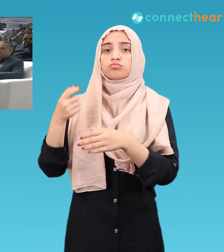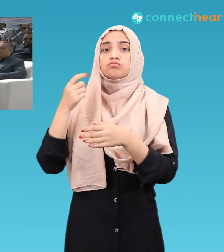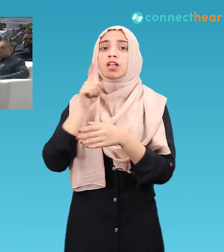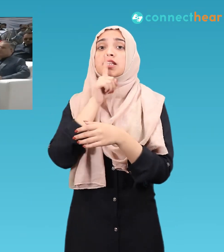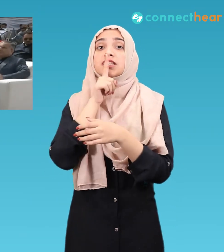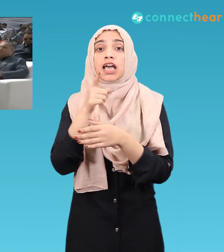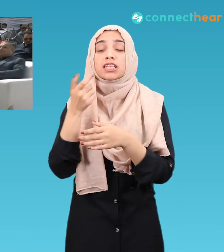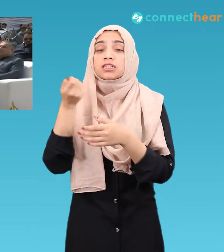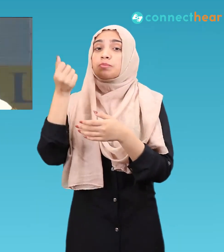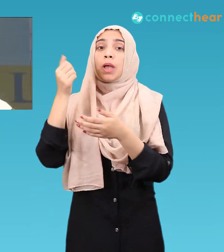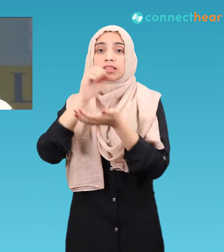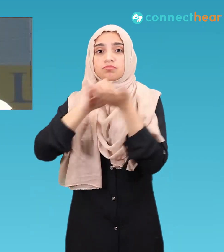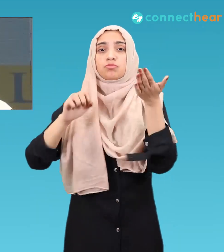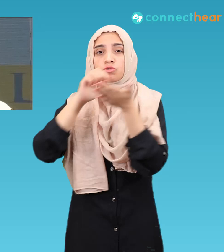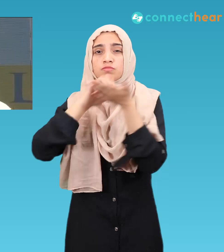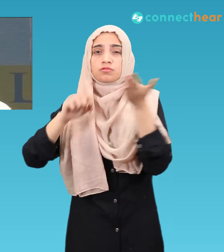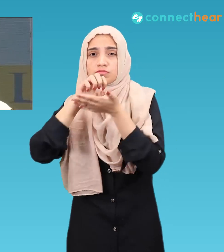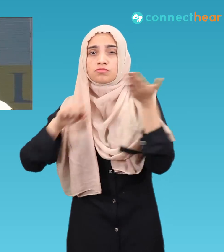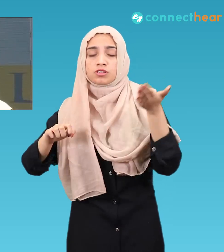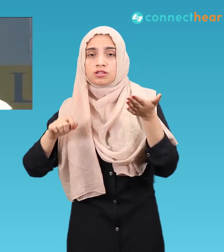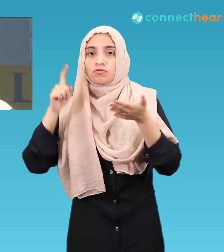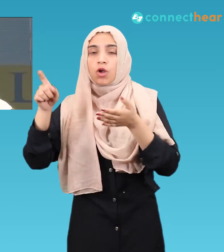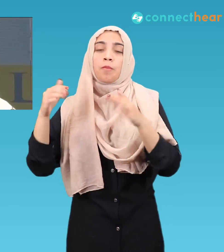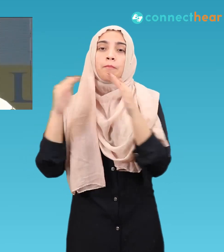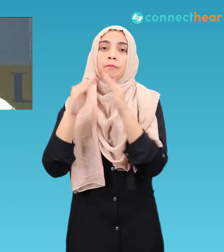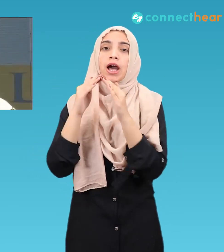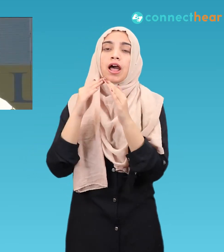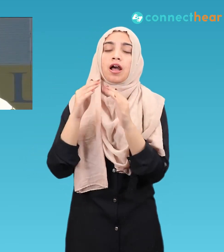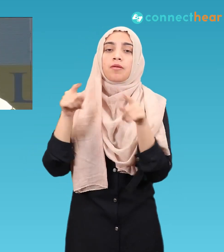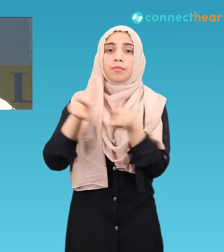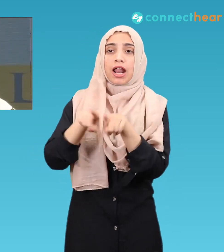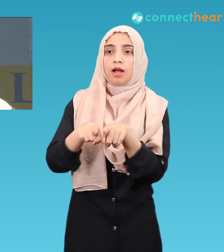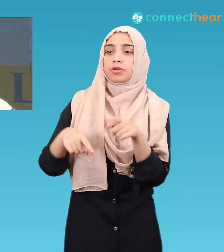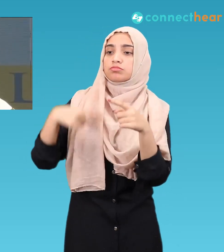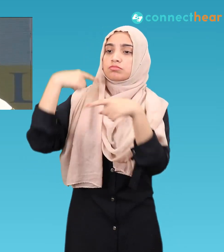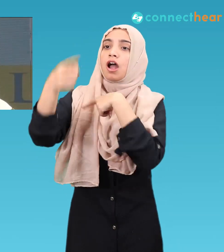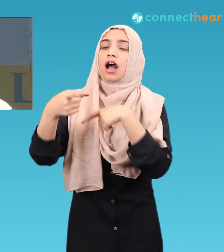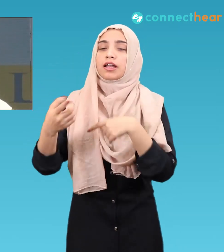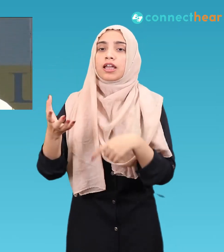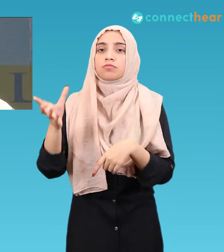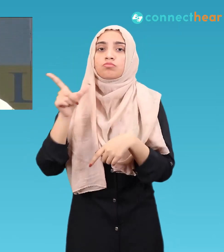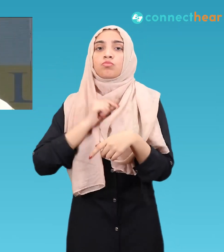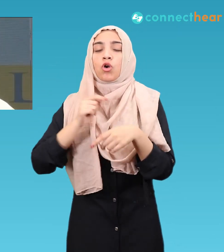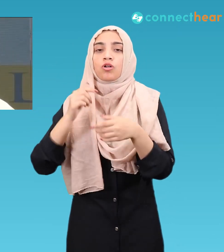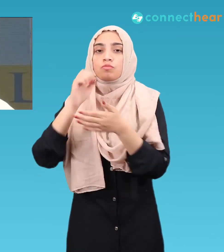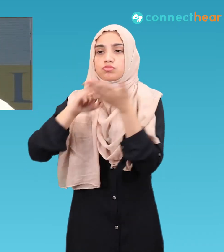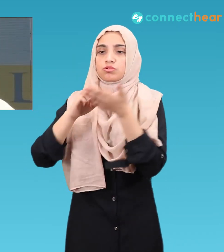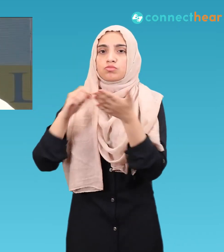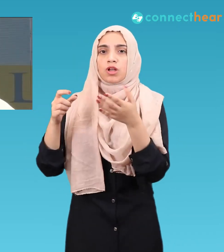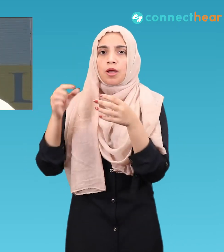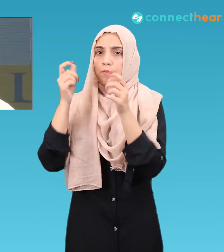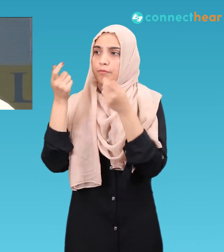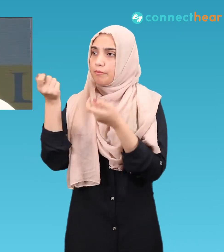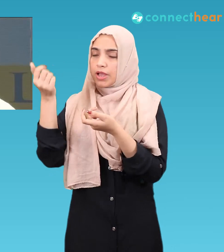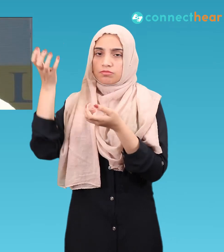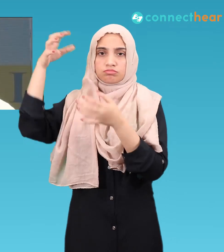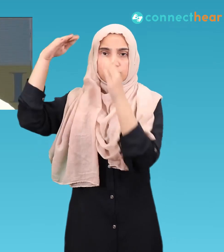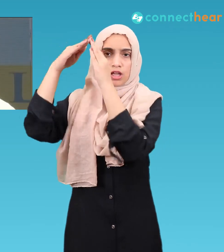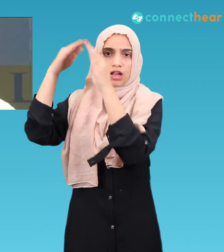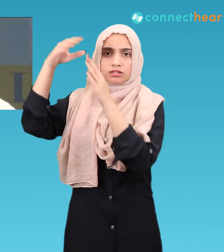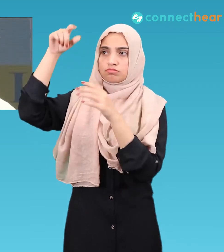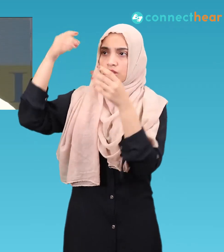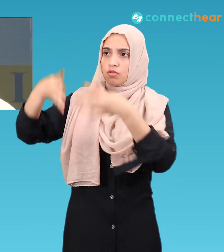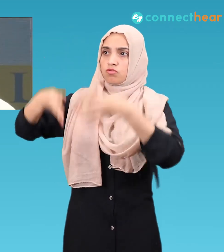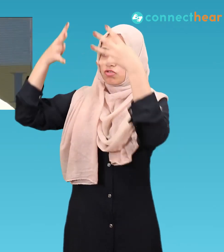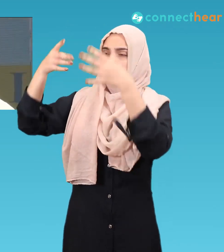और हर इंसान जानता है कि कितना एक अपना घर होना सबसे बड़ी नेमत समझी जाती